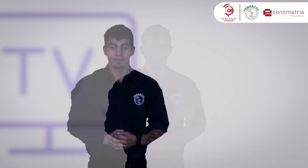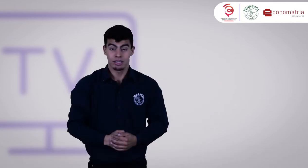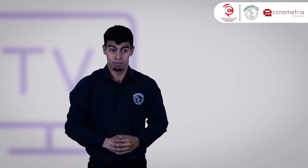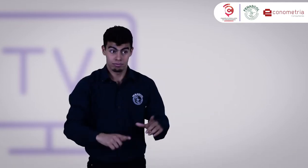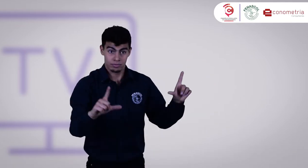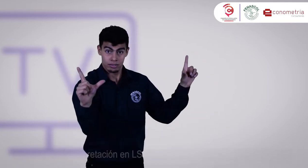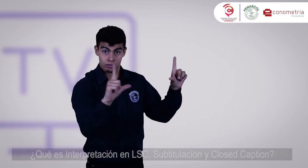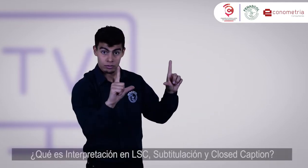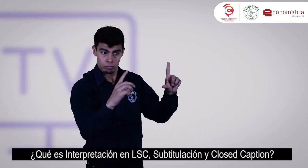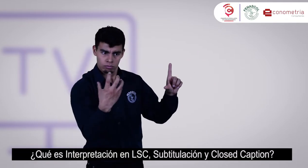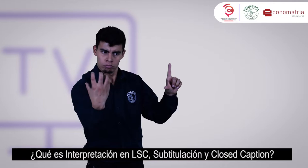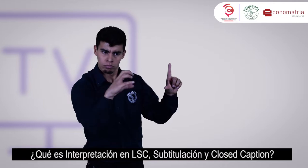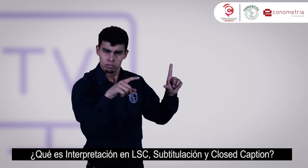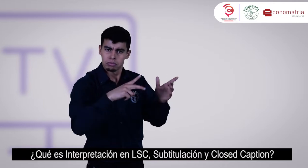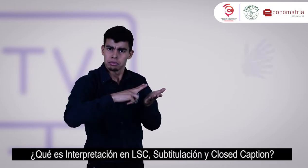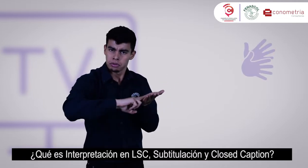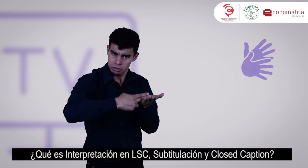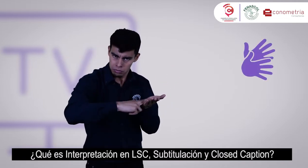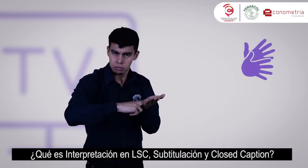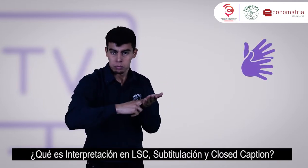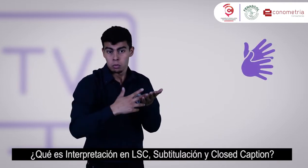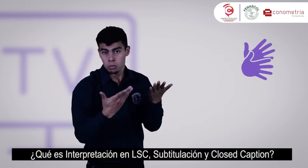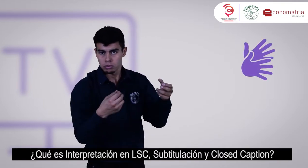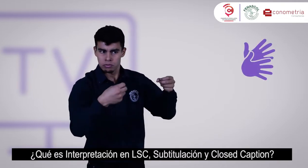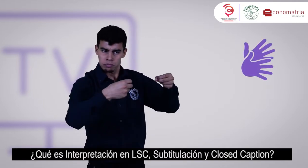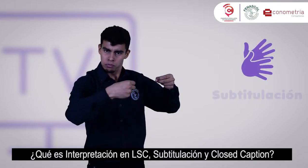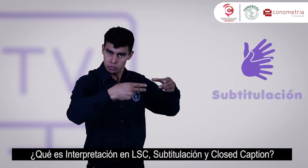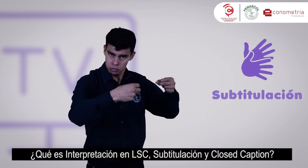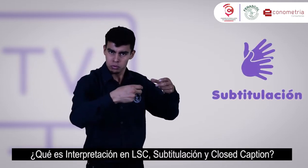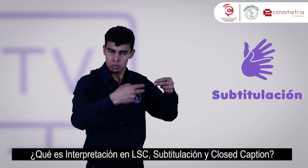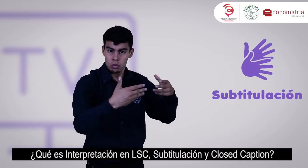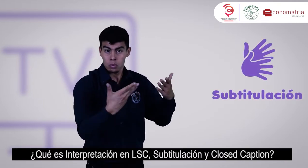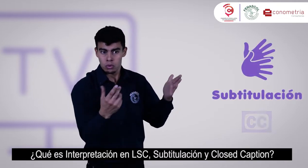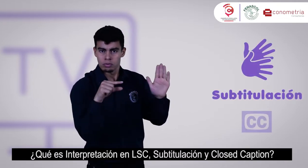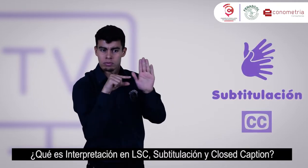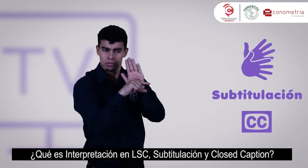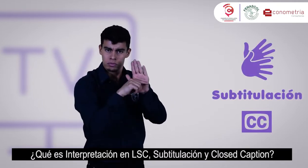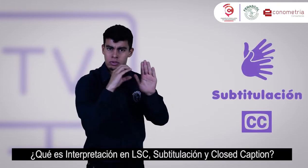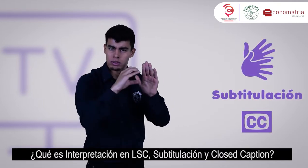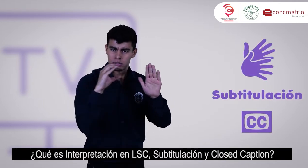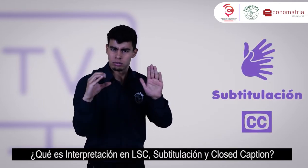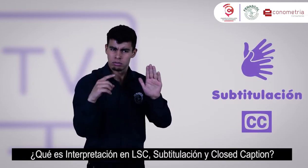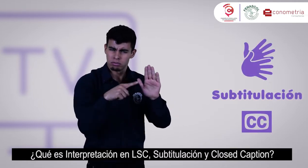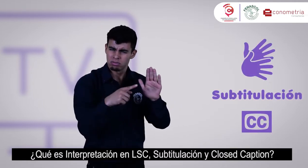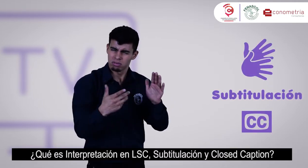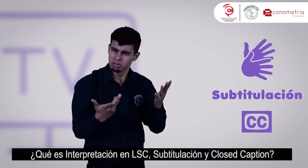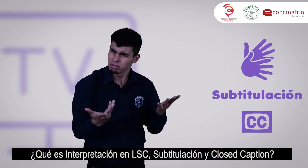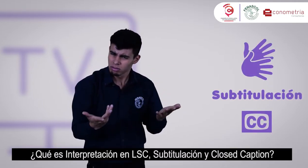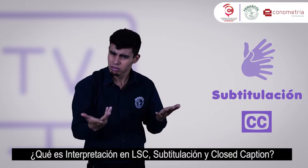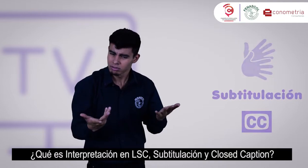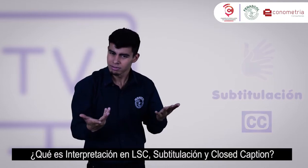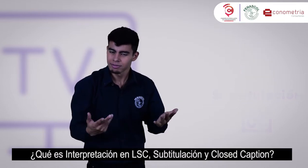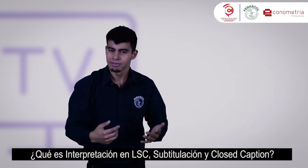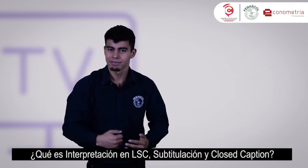¿Qué es interpretación en lengua de señas colombiana, subtitulación y club caption?